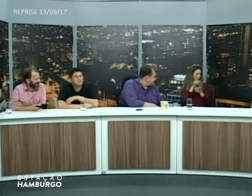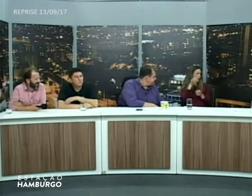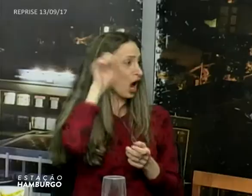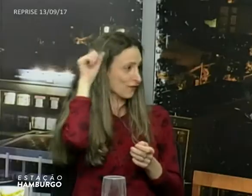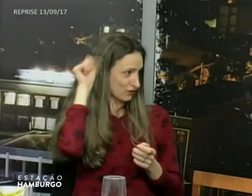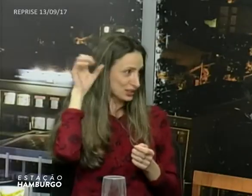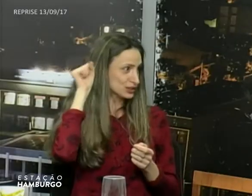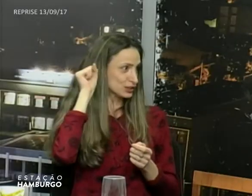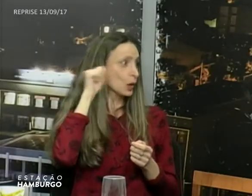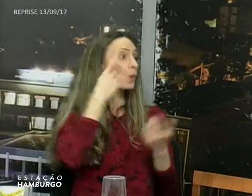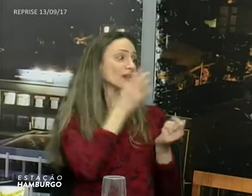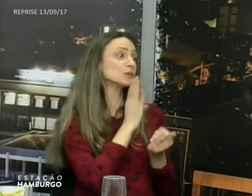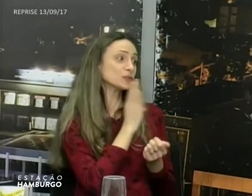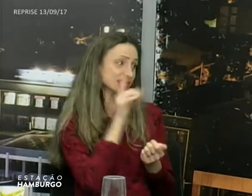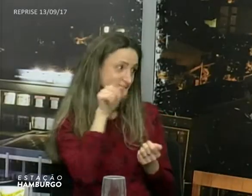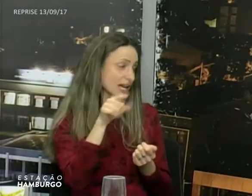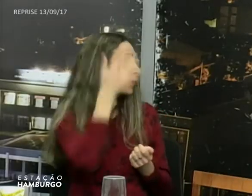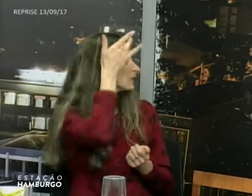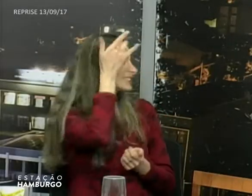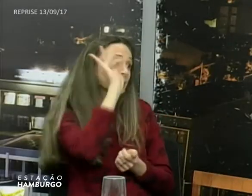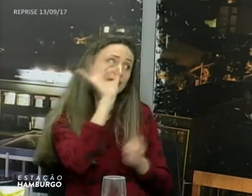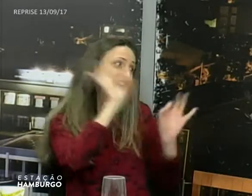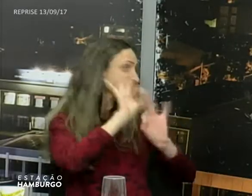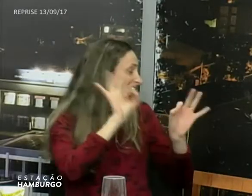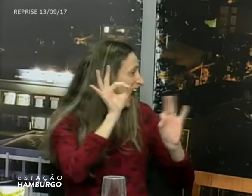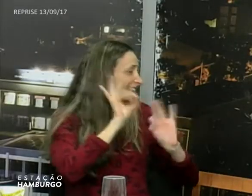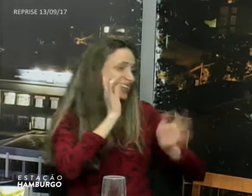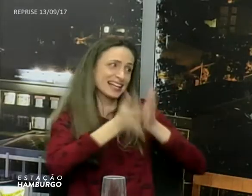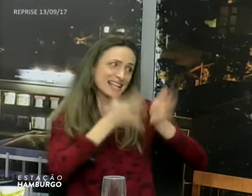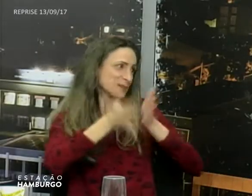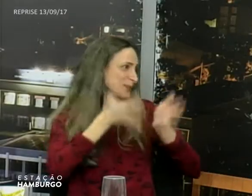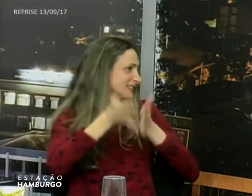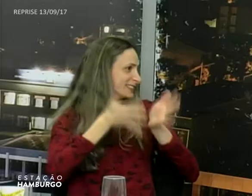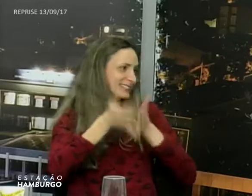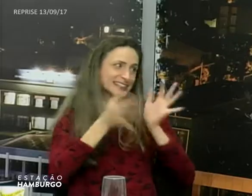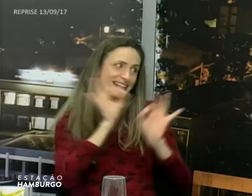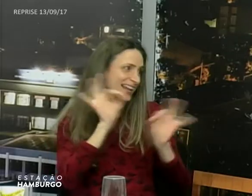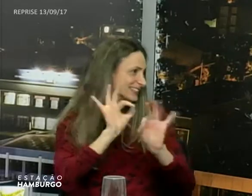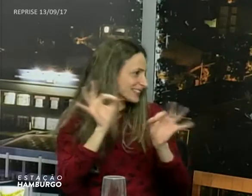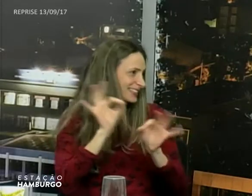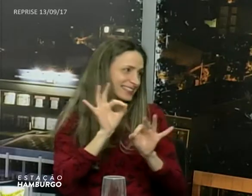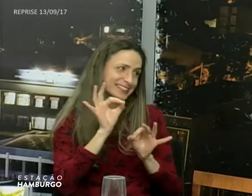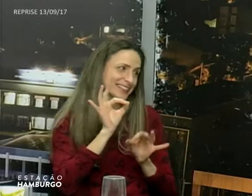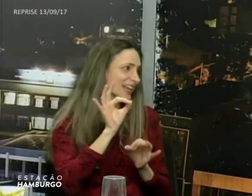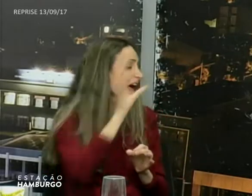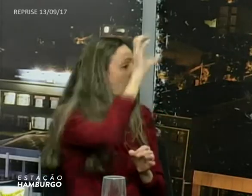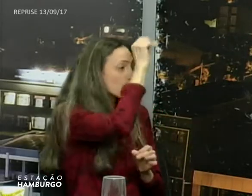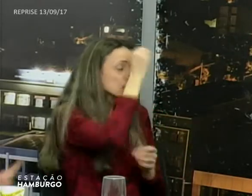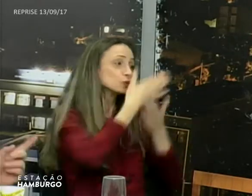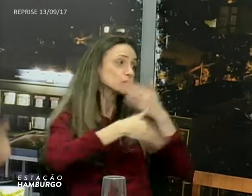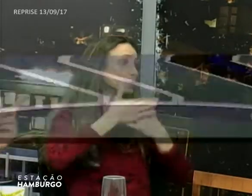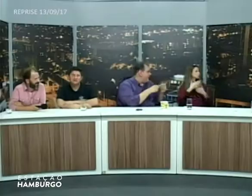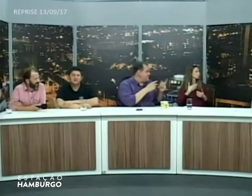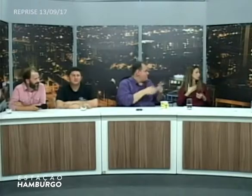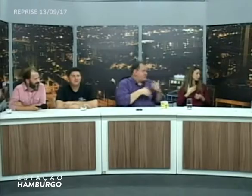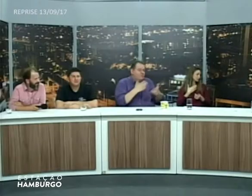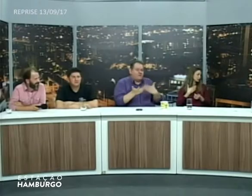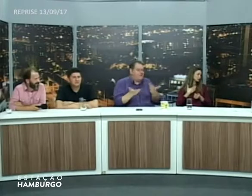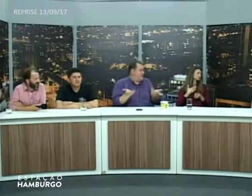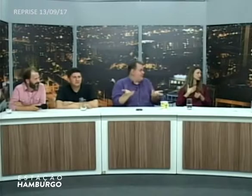Meu marido é ouvinte. Quando ele conheceu, ele não sabia nada de Libras. E ela não E ele tinha como saber aprendeu